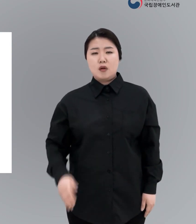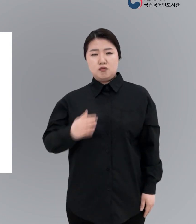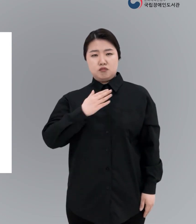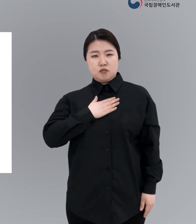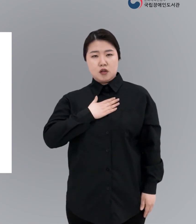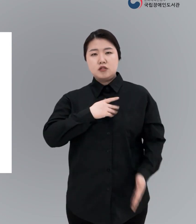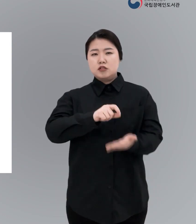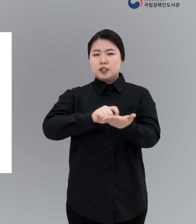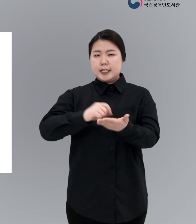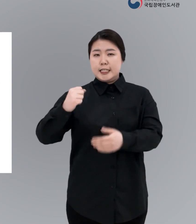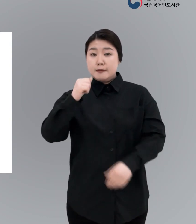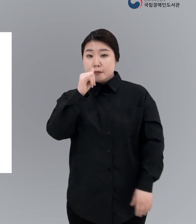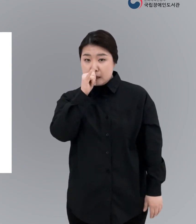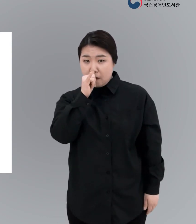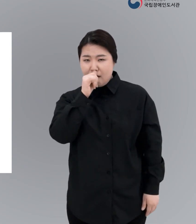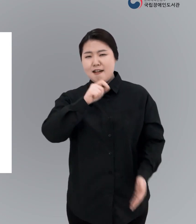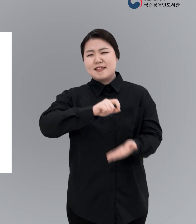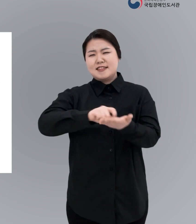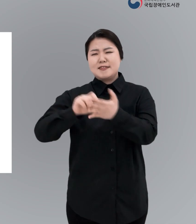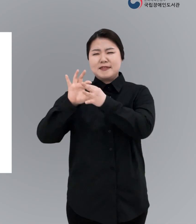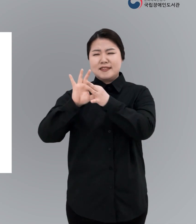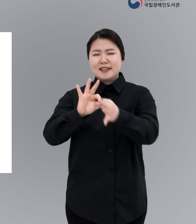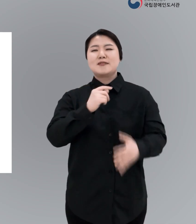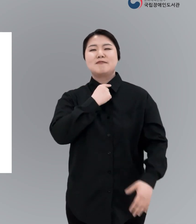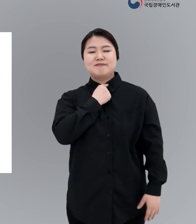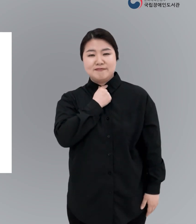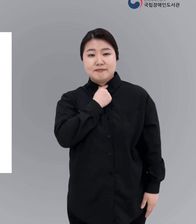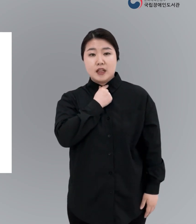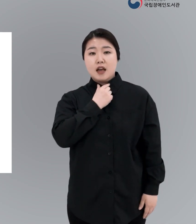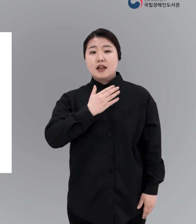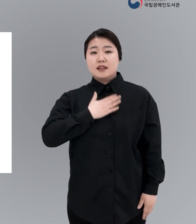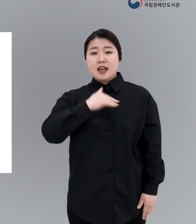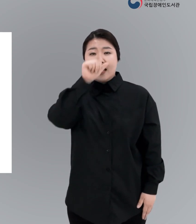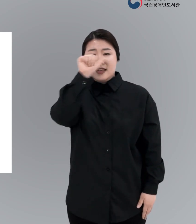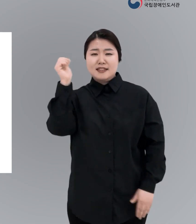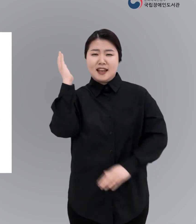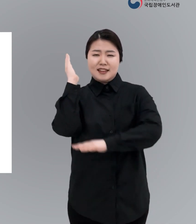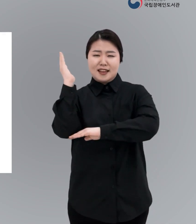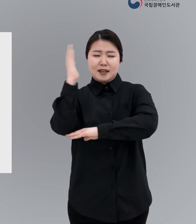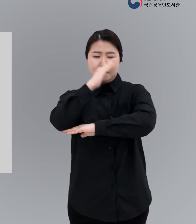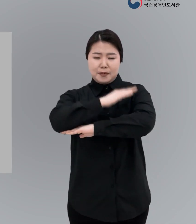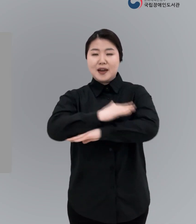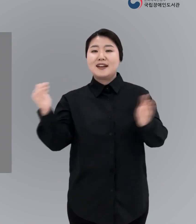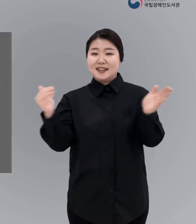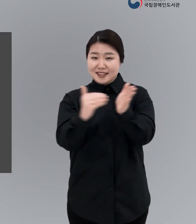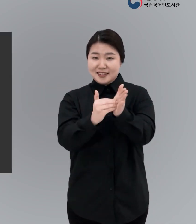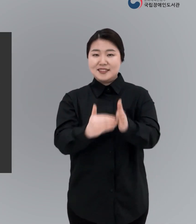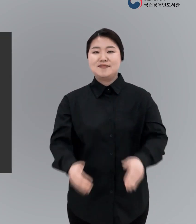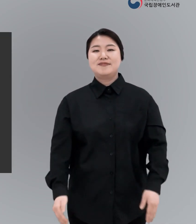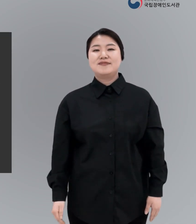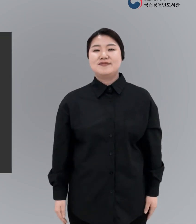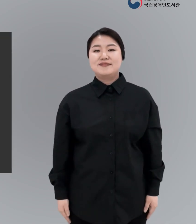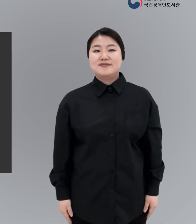글을 쓸 힘이 있는 한 계속 쓸 생각이다. 내 삶의 소설이 끝날 때까지.